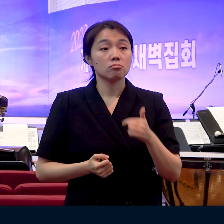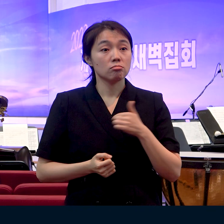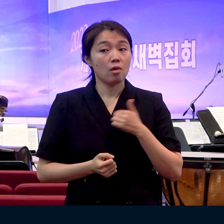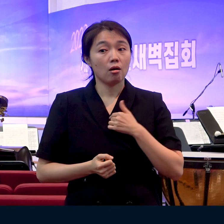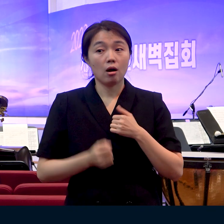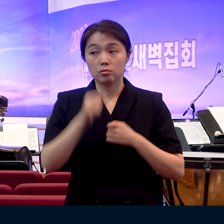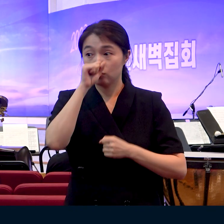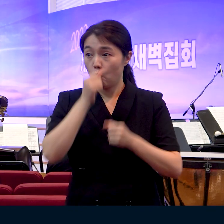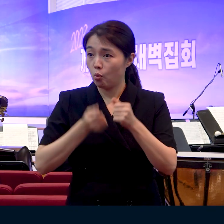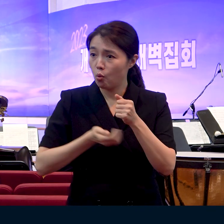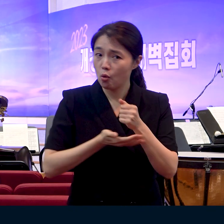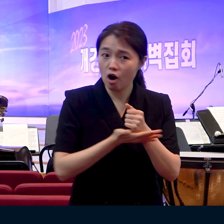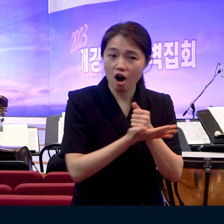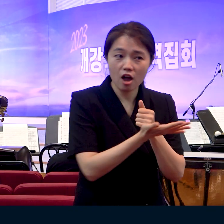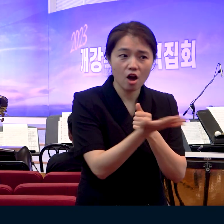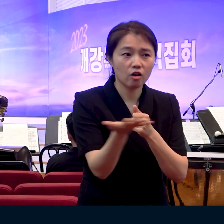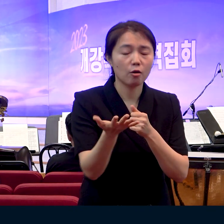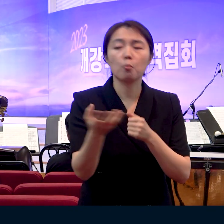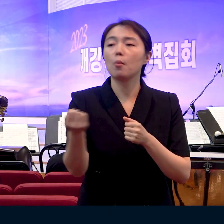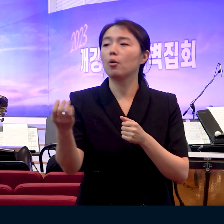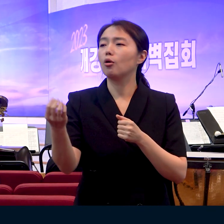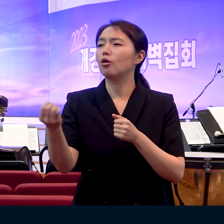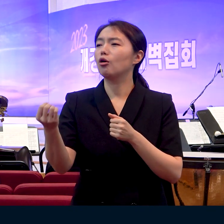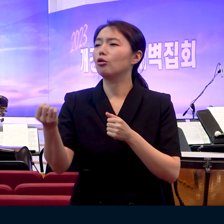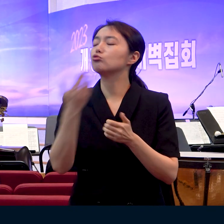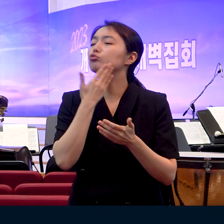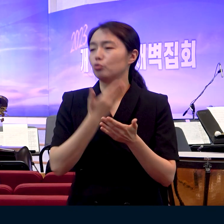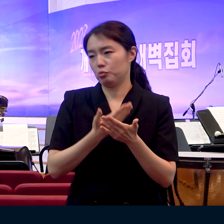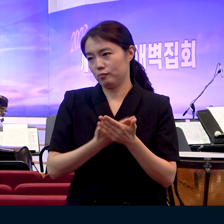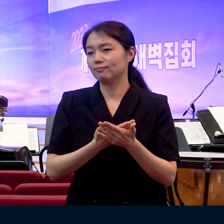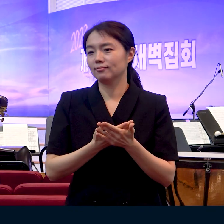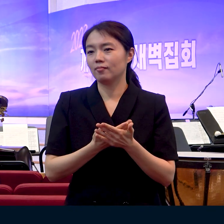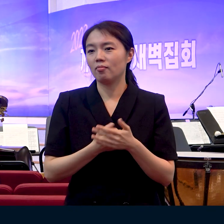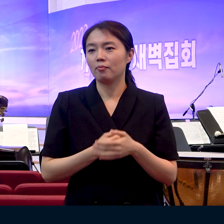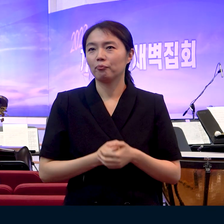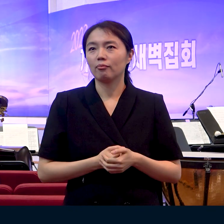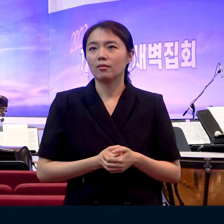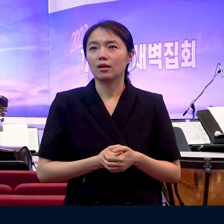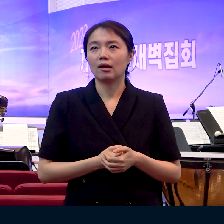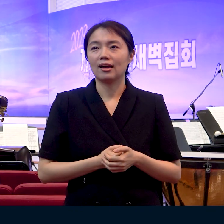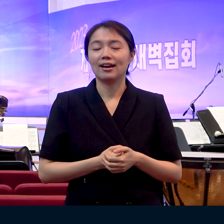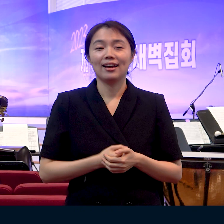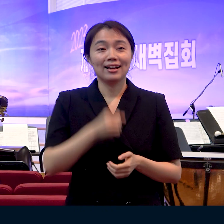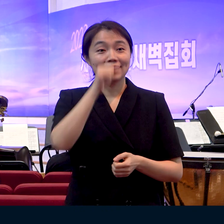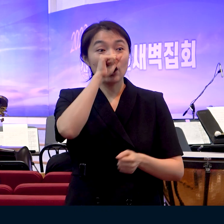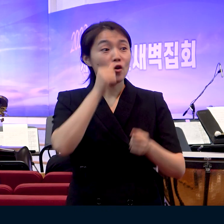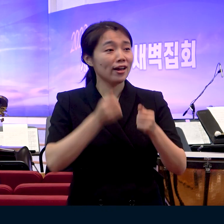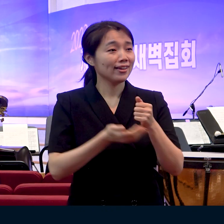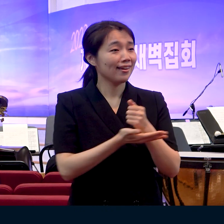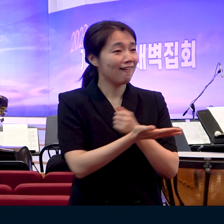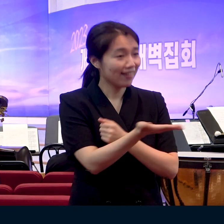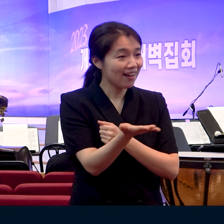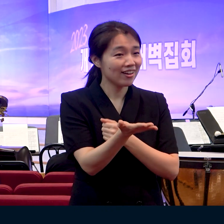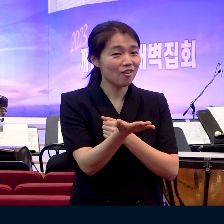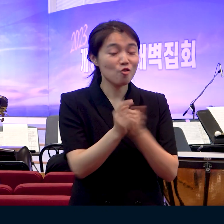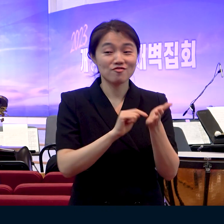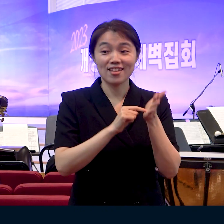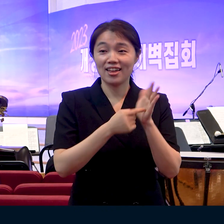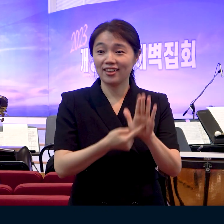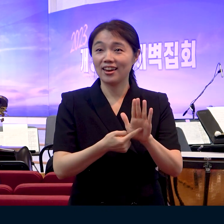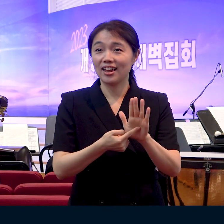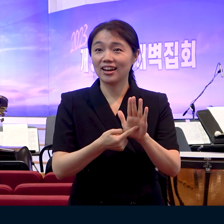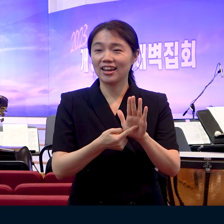얼마나 선한 영향력을 끼치고 살았는가. 자, 그러면 선한 영향력을 끼친다는 것이 무엇을